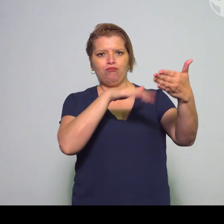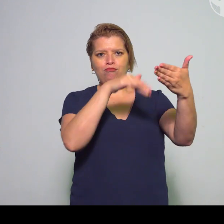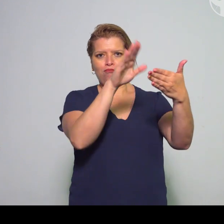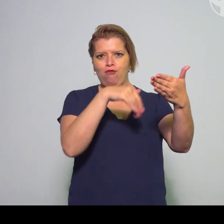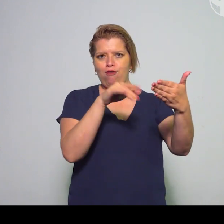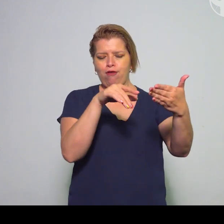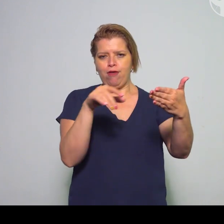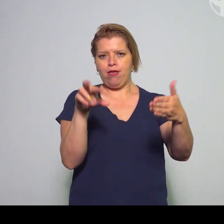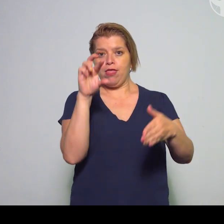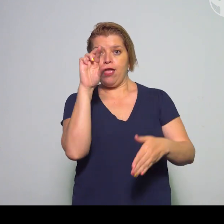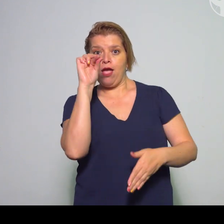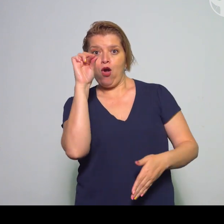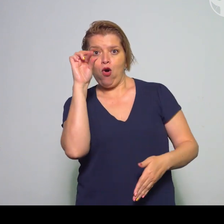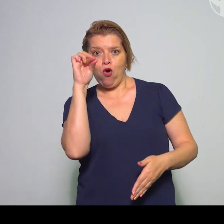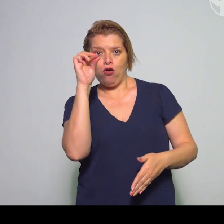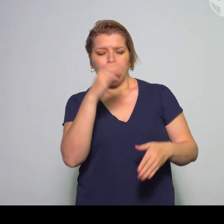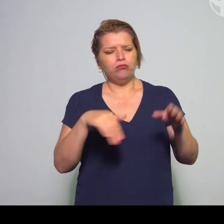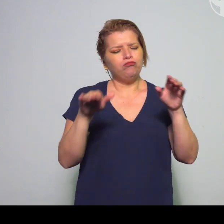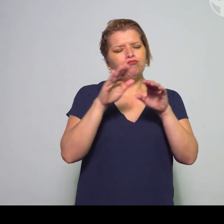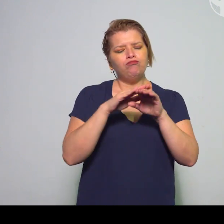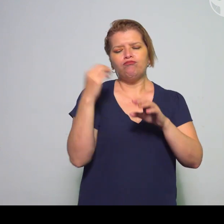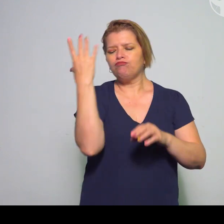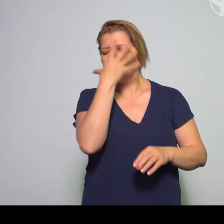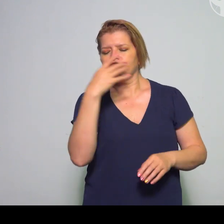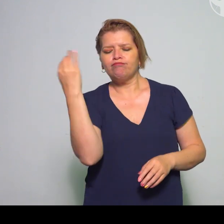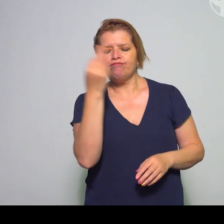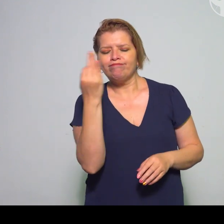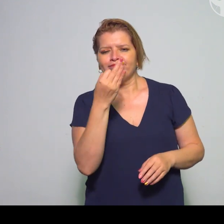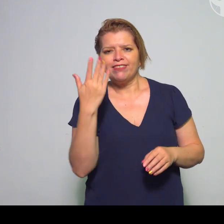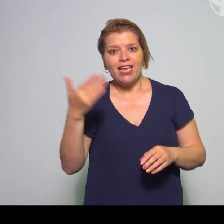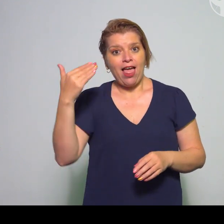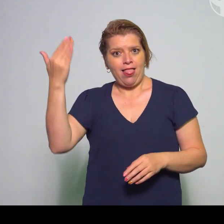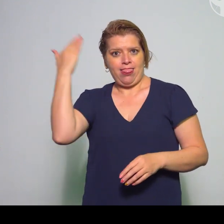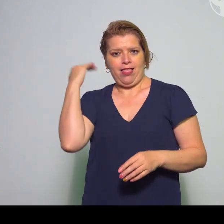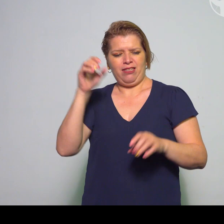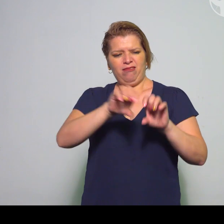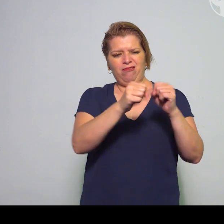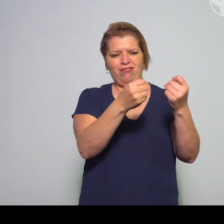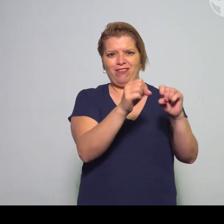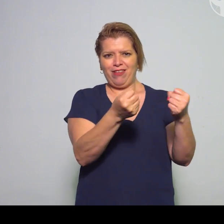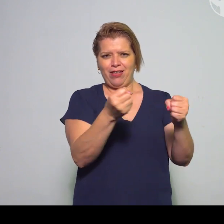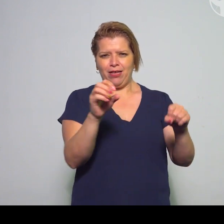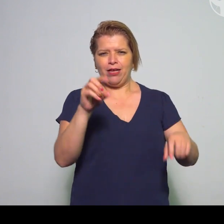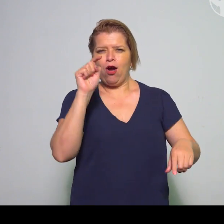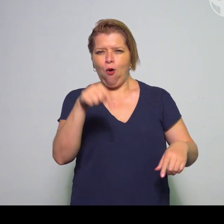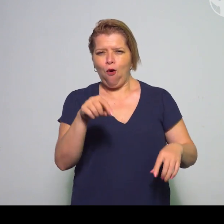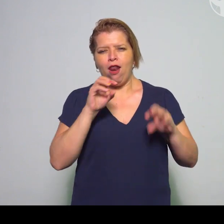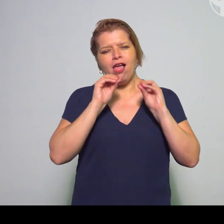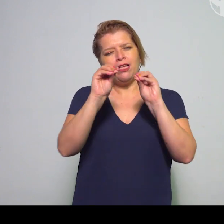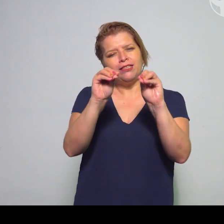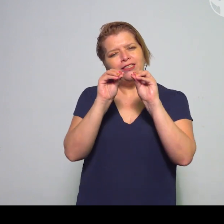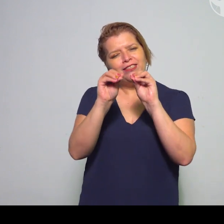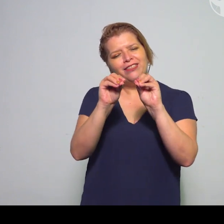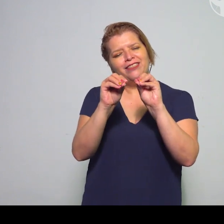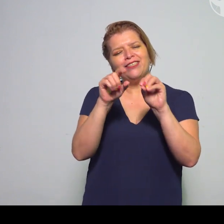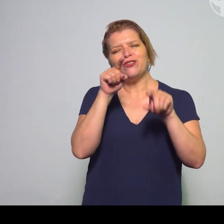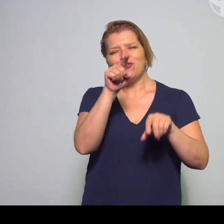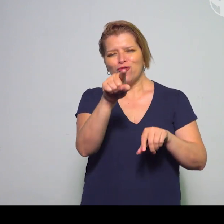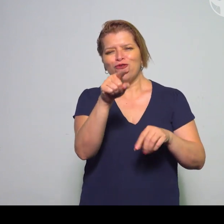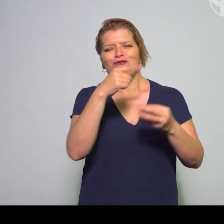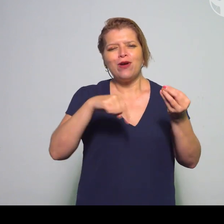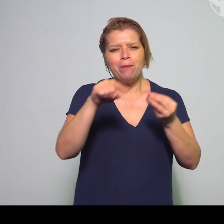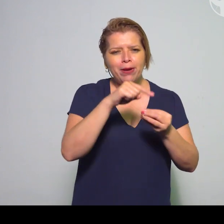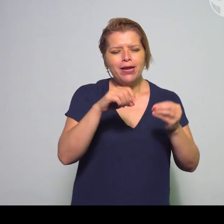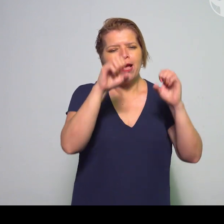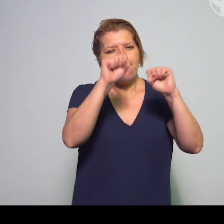conocido como carpintería de oro, han llegado a ser más preciados que antes de romperse. Y ese es el mensaje que hoy tenemos